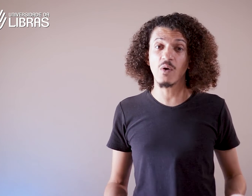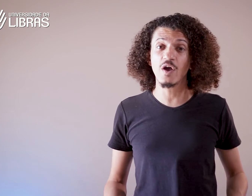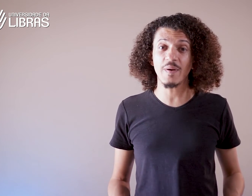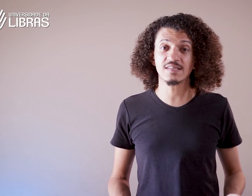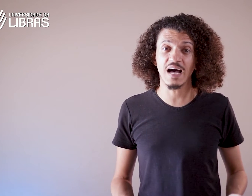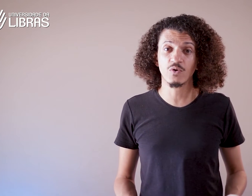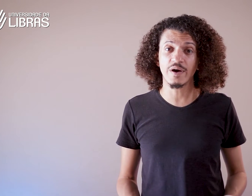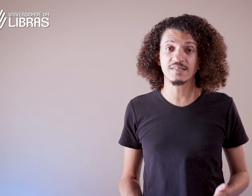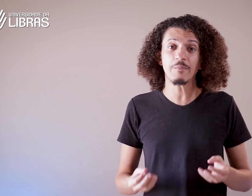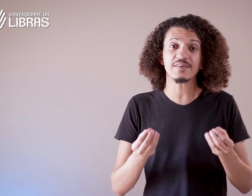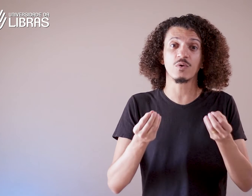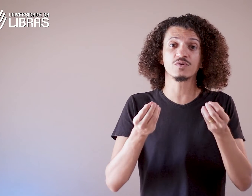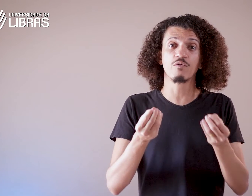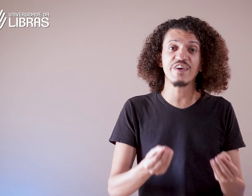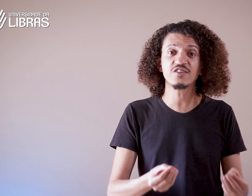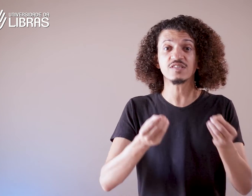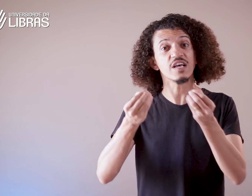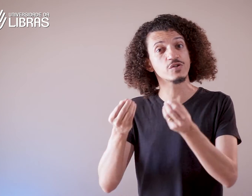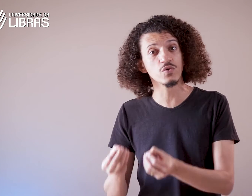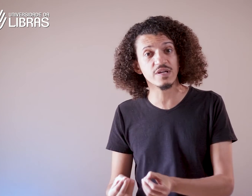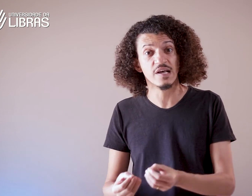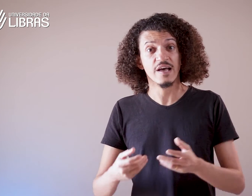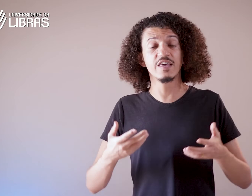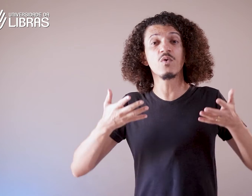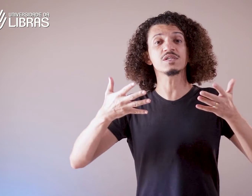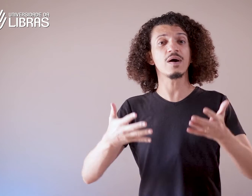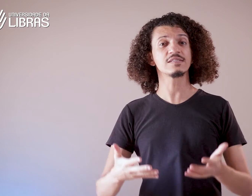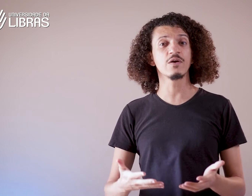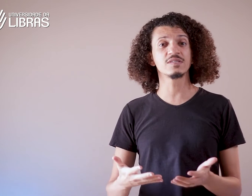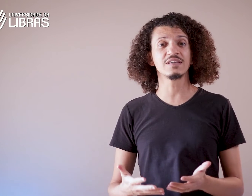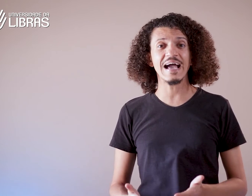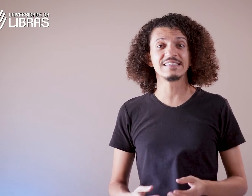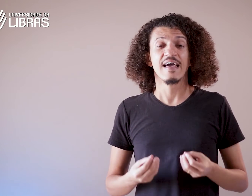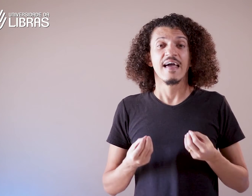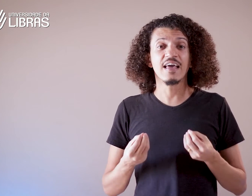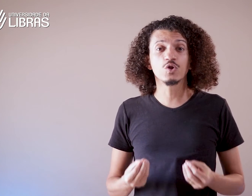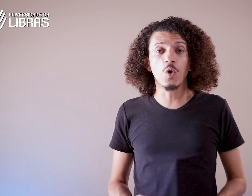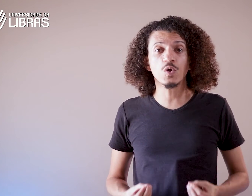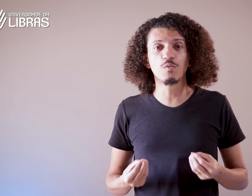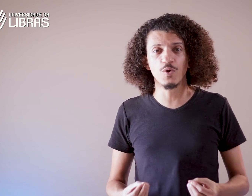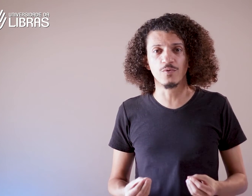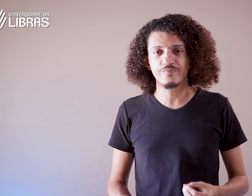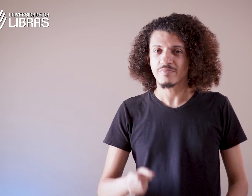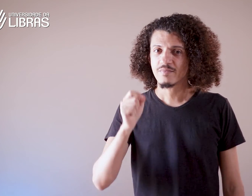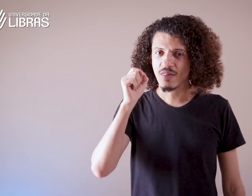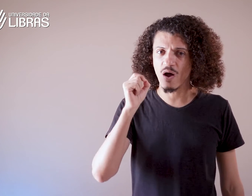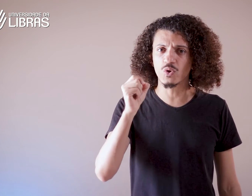reuniu pesquisadores e pessoas ouvintes e surdas que usam as línguas de sinais em todo o mundo. Ao